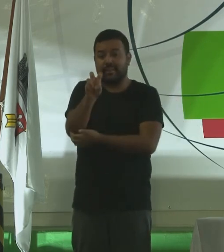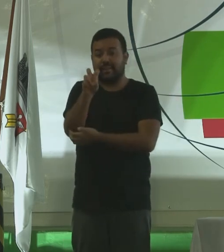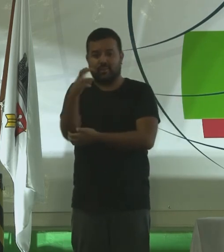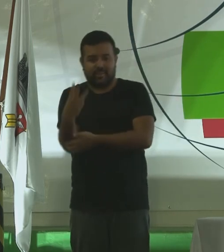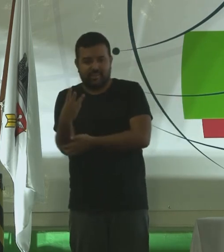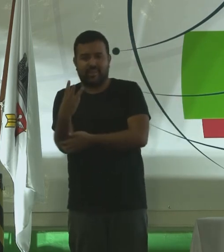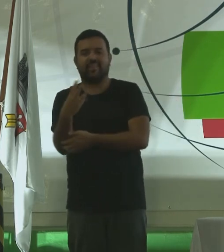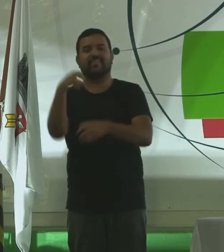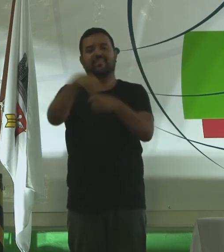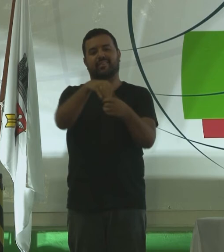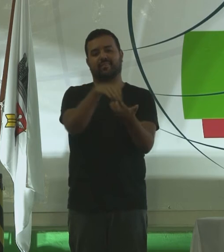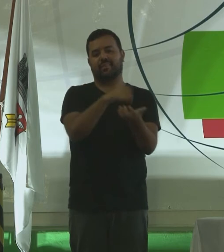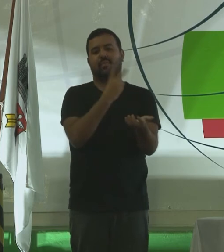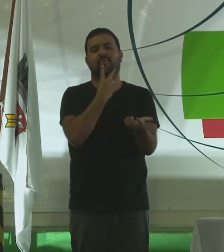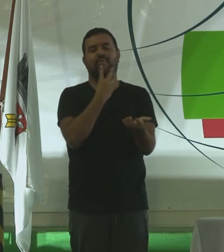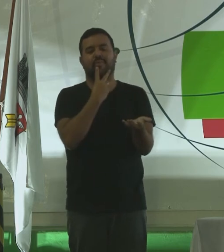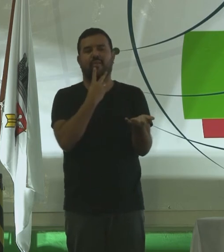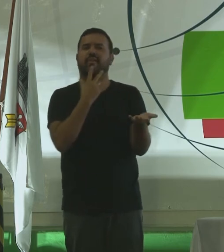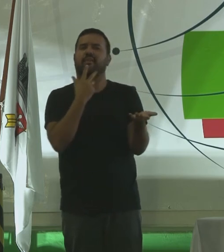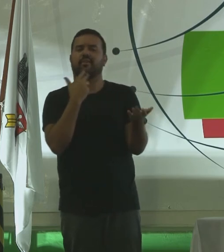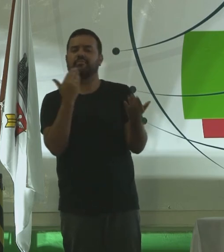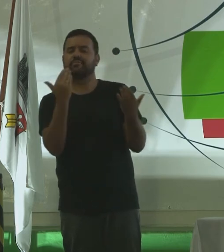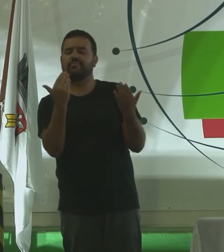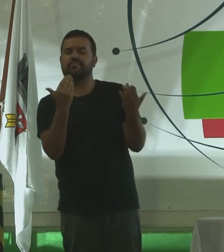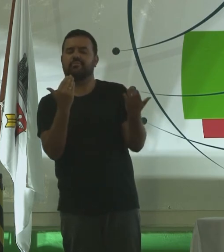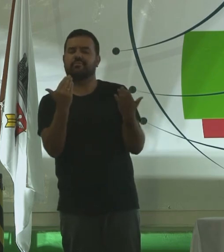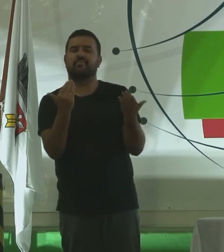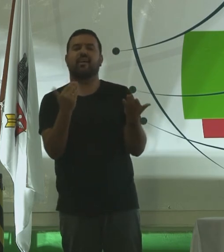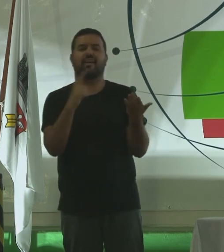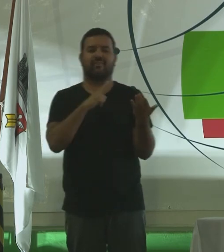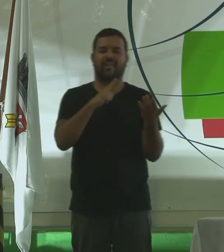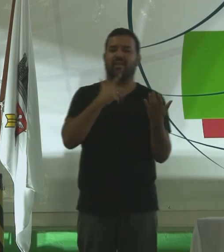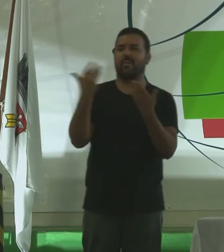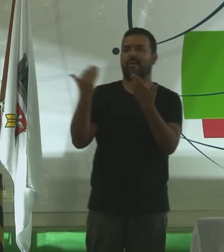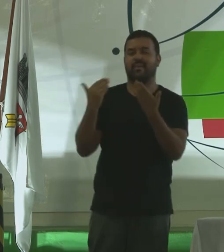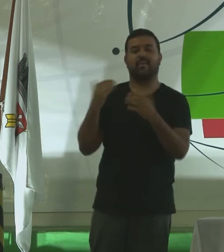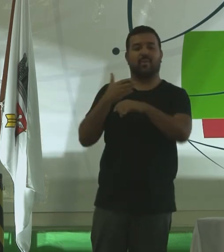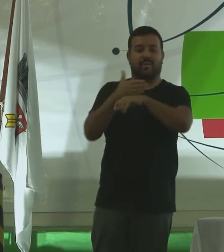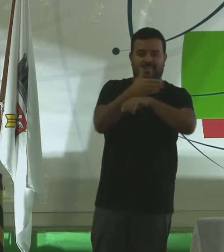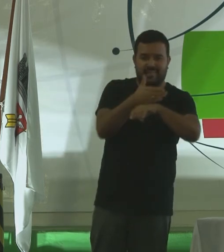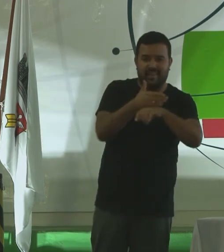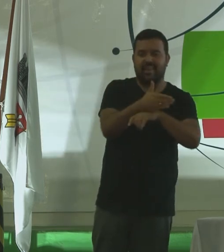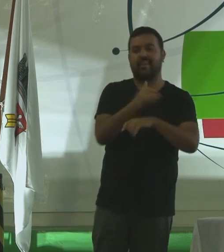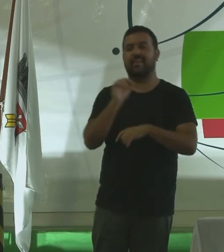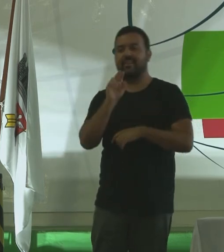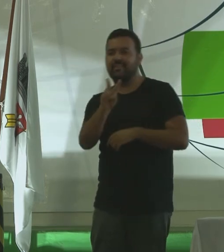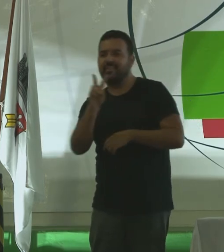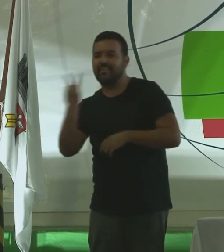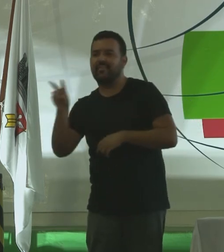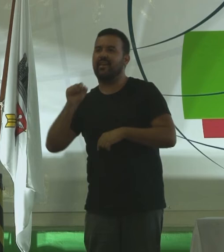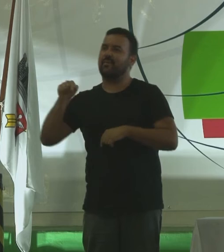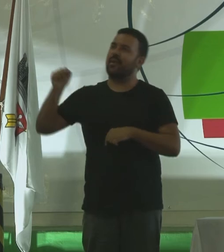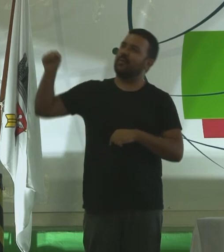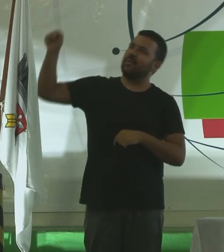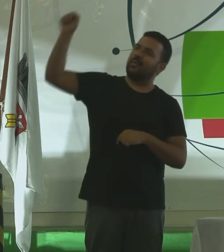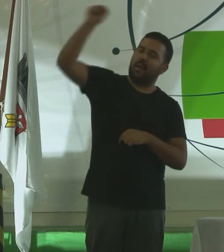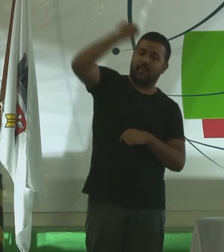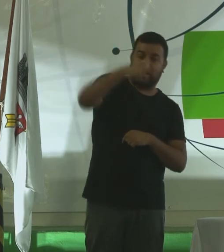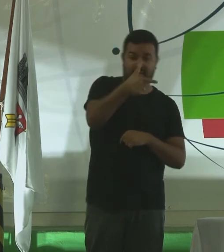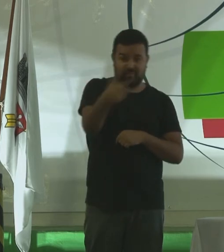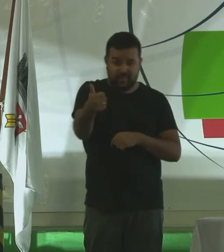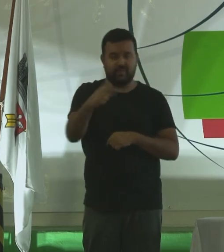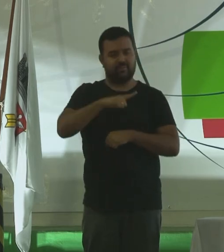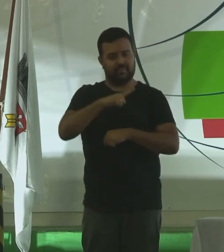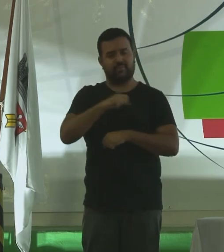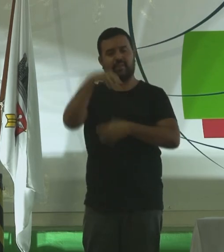IFES de Vitória. E aí a gente adensa isso, Serra, Vila Velha e assim por diante. São os 21 campos que temos alunos